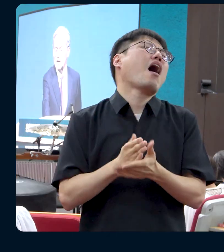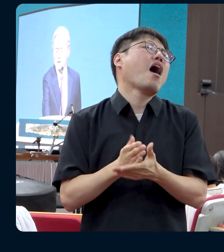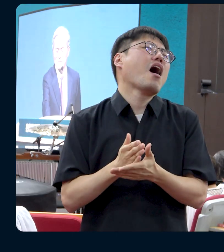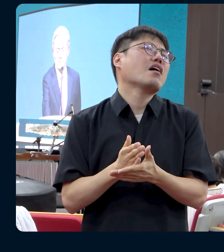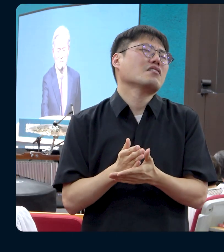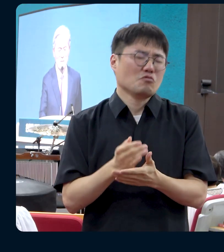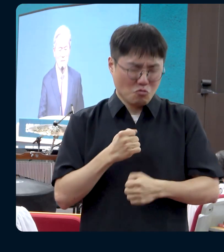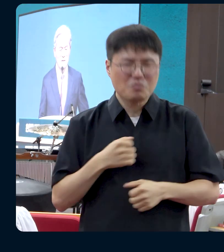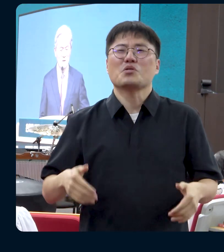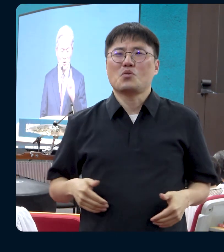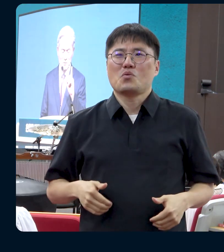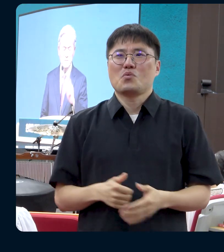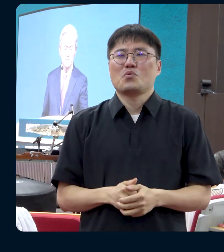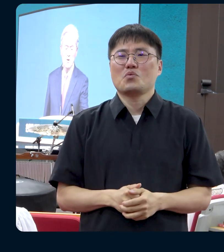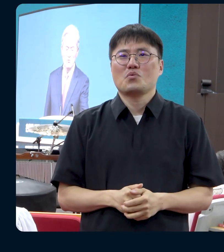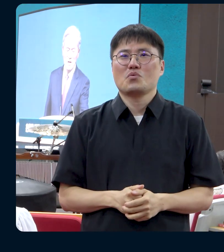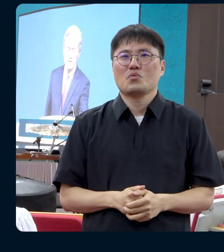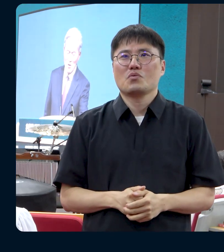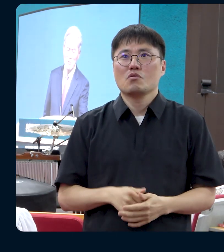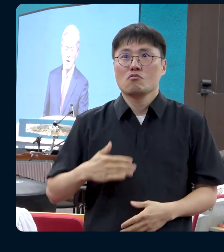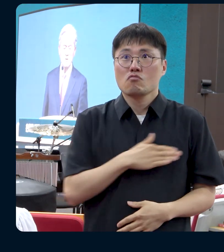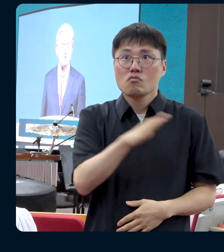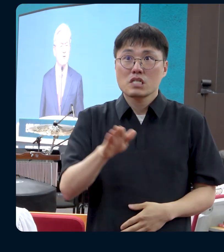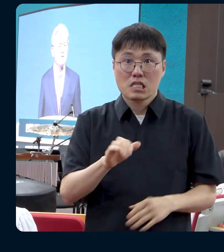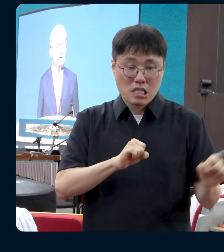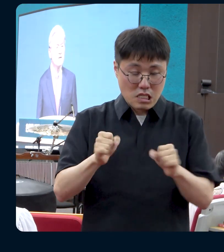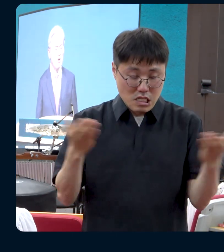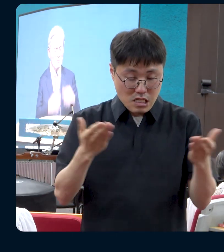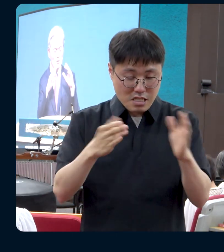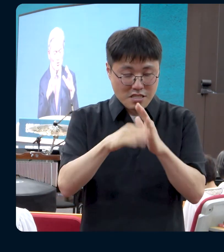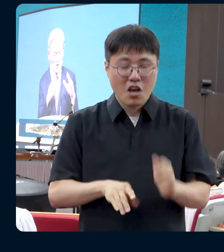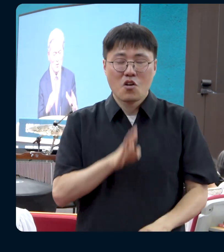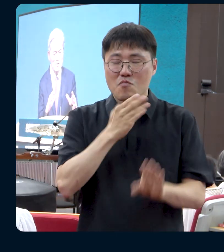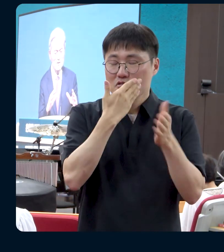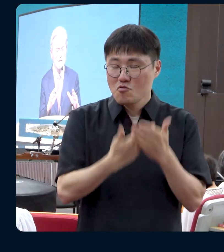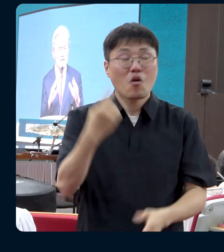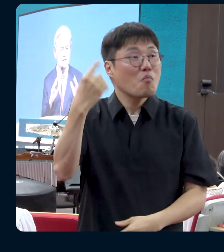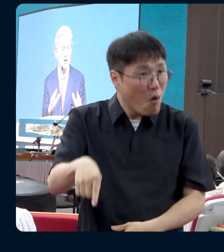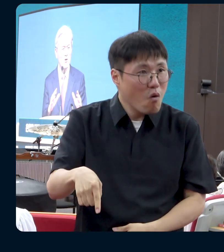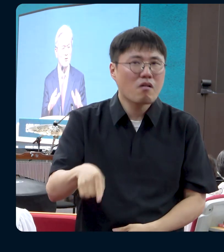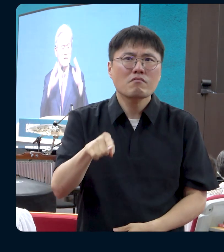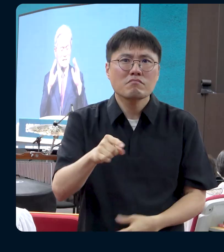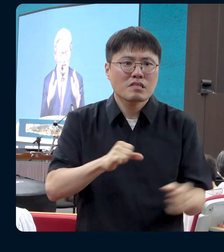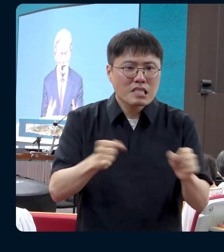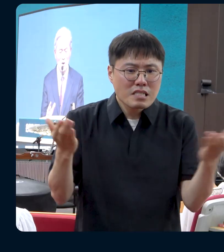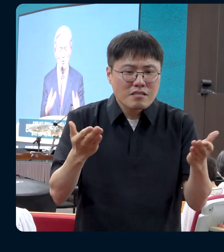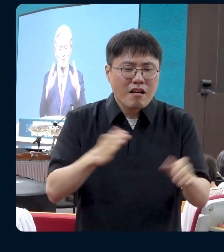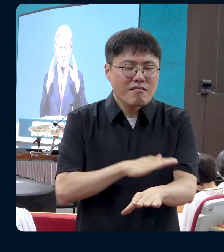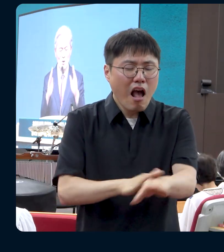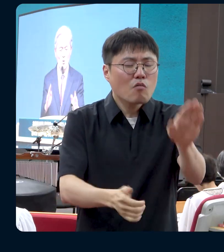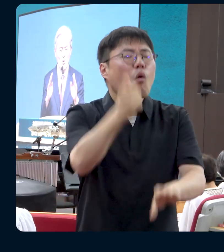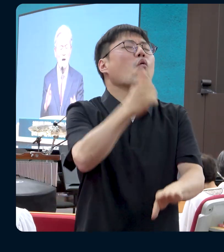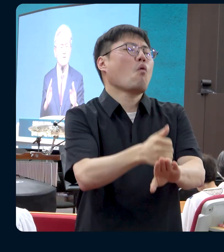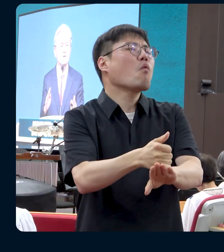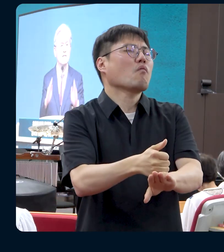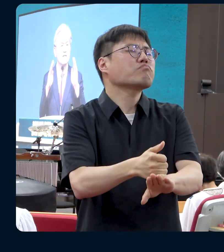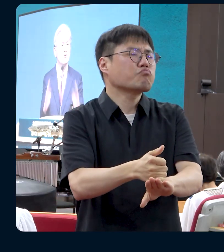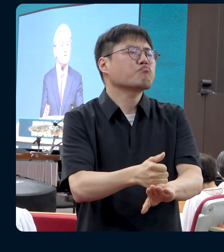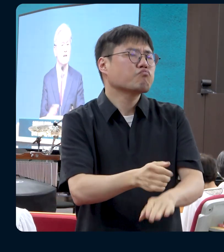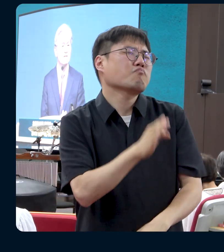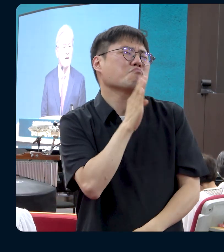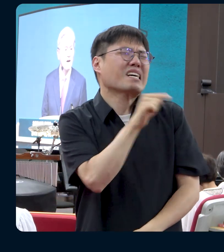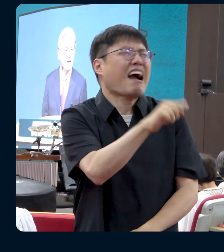주의해야 한다. 여러분, 우리가 사역을 하면서 정말 중요한 것은 그 사역을 잘하고 성공하는